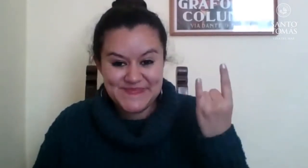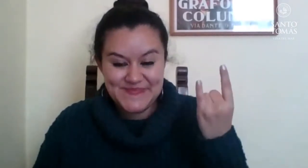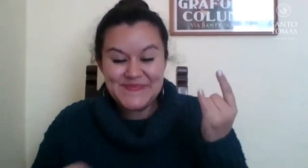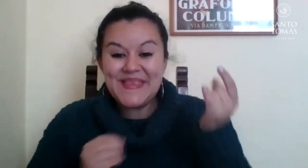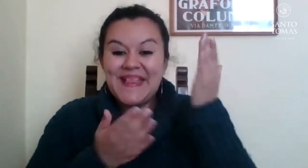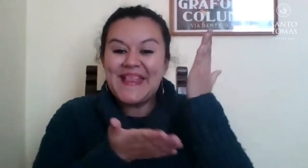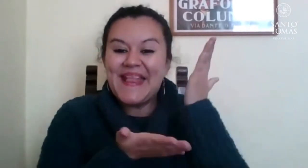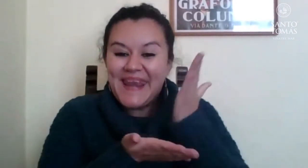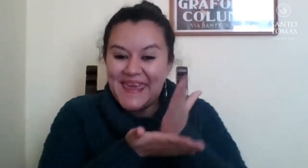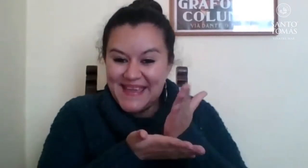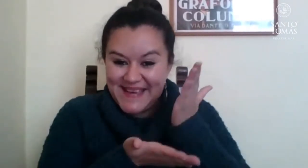Universidad,